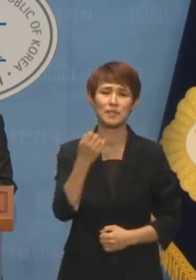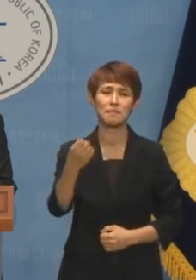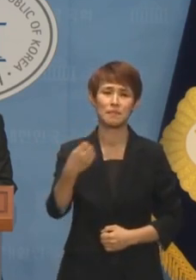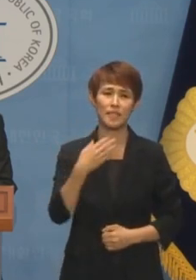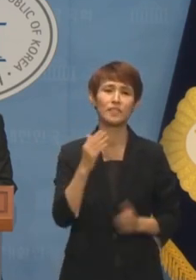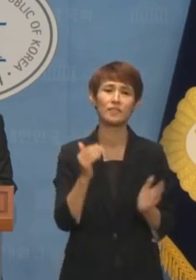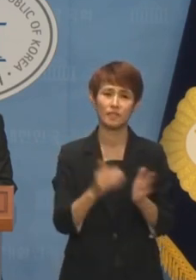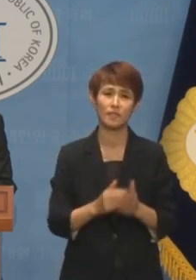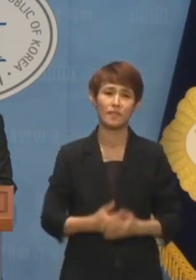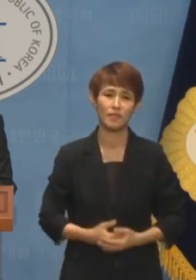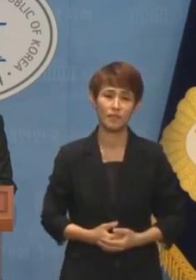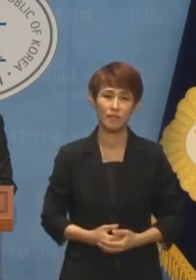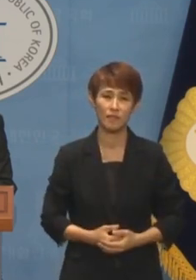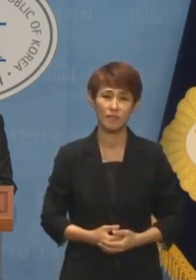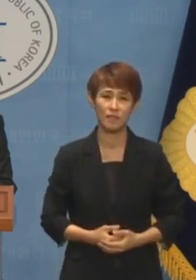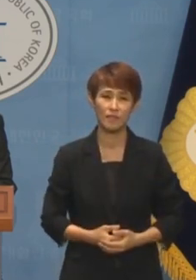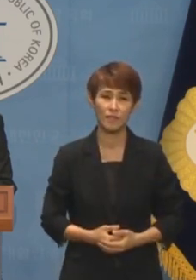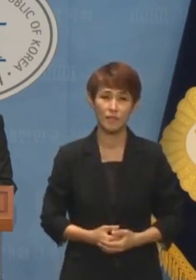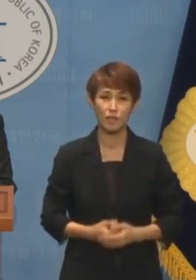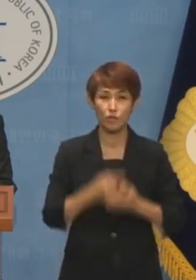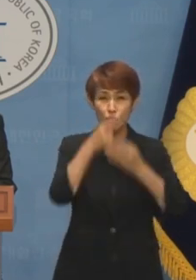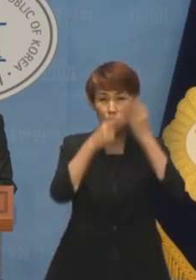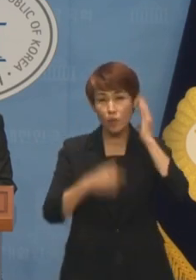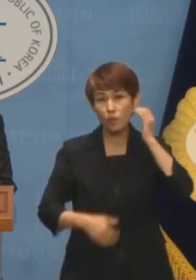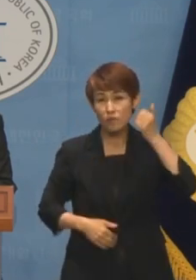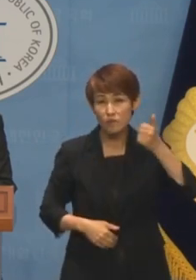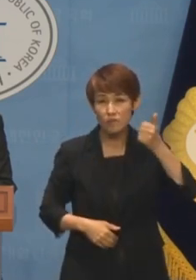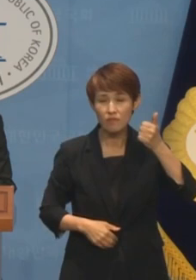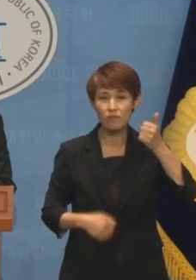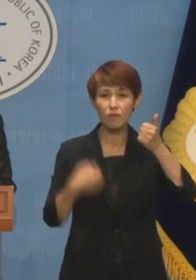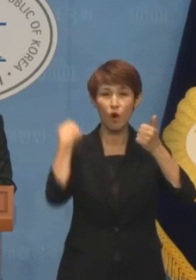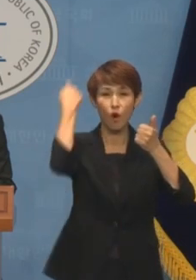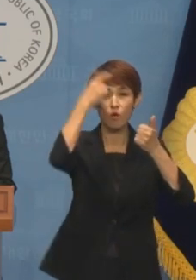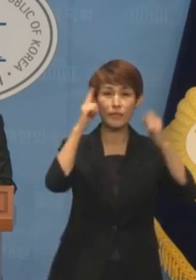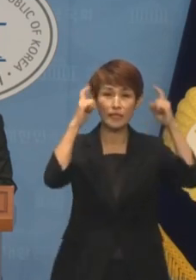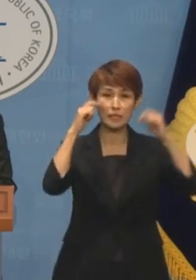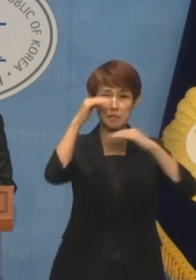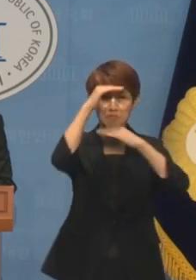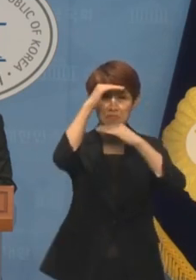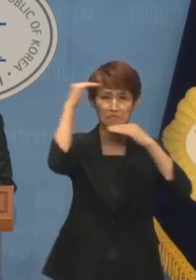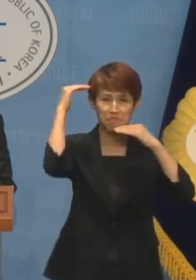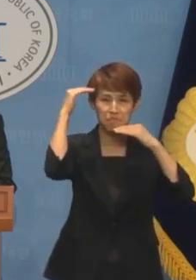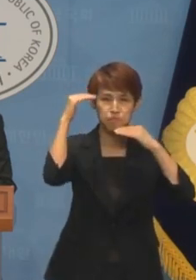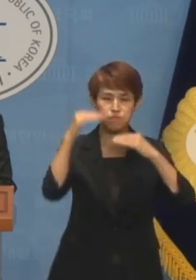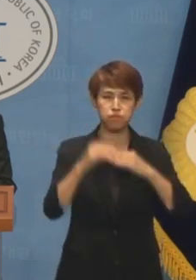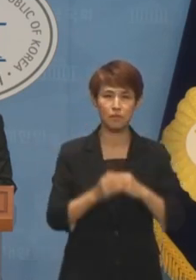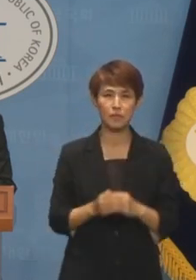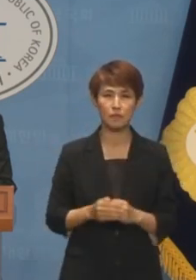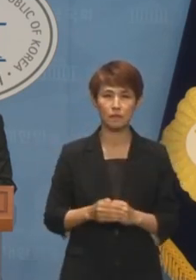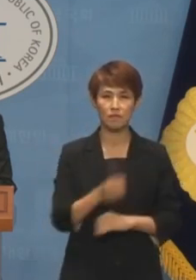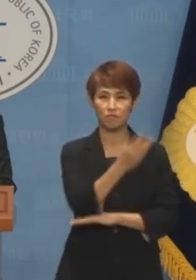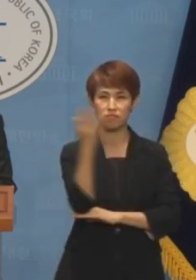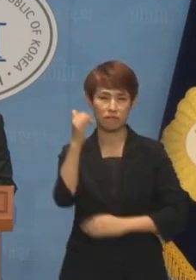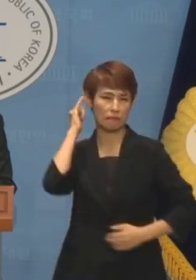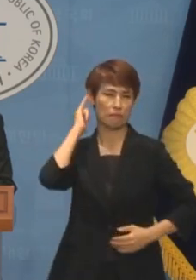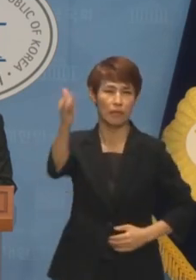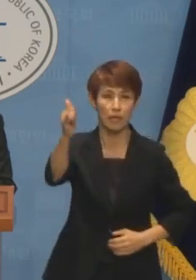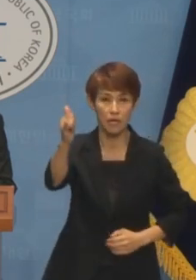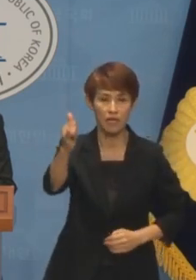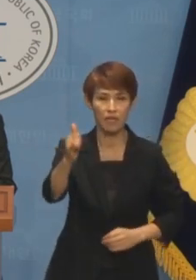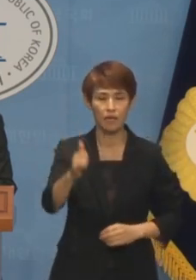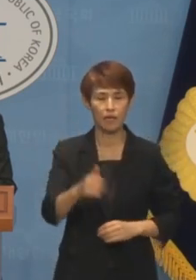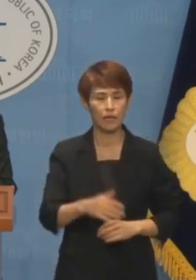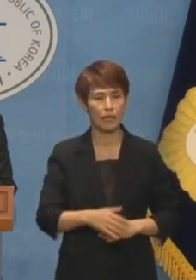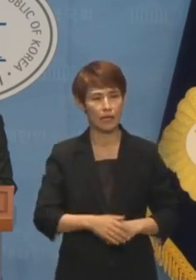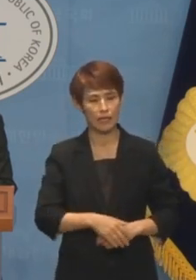말씀하셨습니다. 그런데 윤석열 대통령은 사진이 조금 잘렸다고 언론사에 득달같이 항의하다니 보는